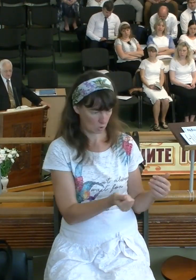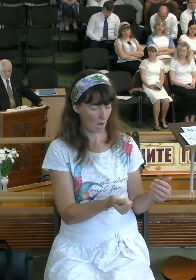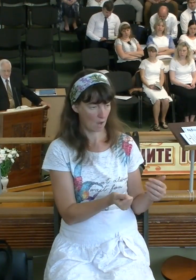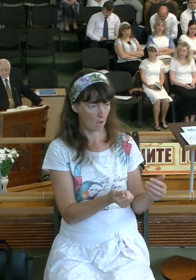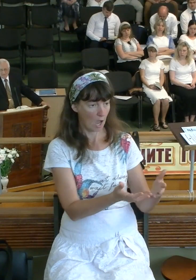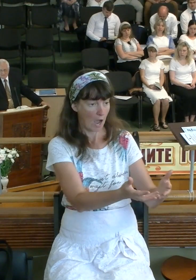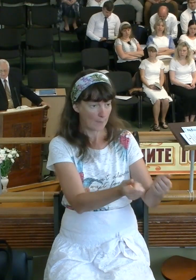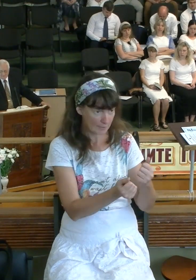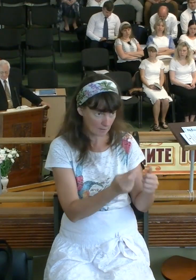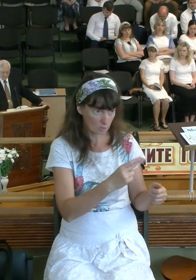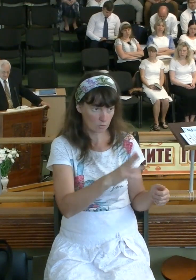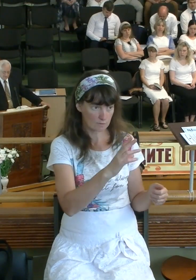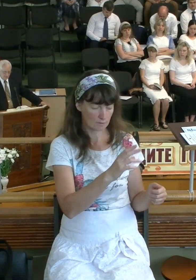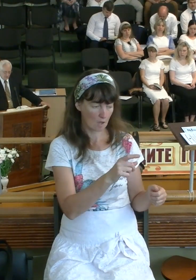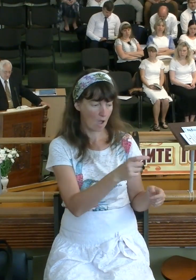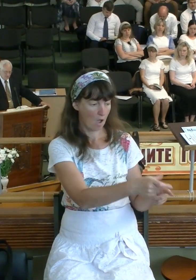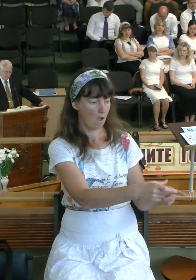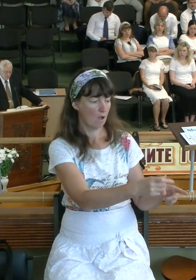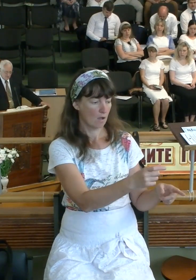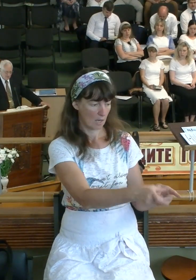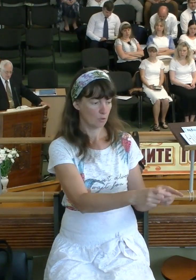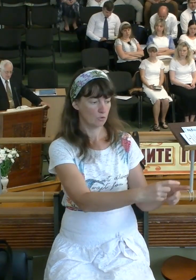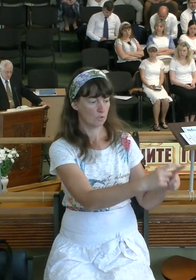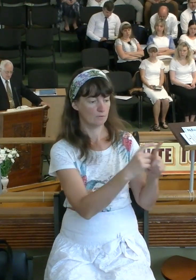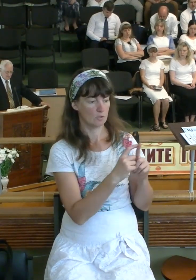уверовавших? Они говорят: а мы и не слыхали о таком.